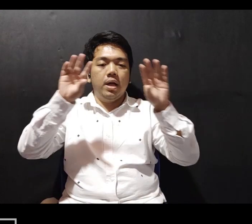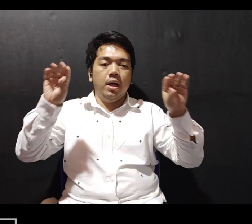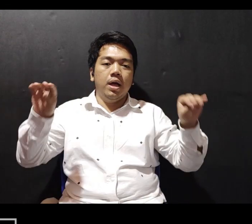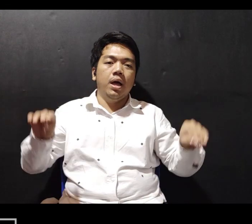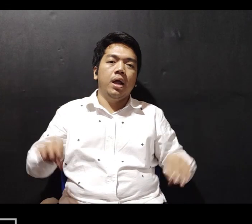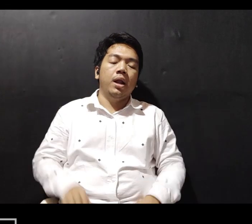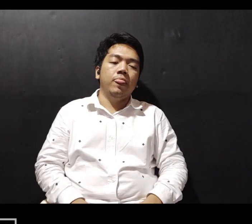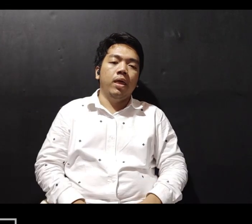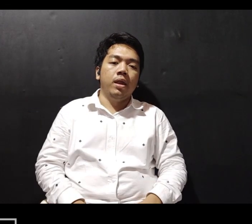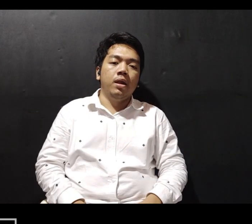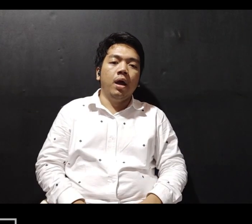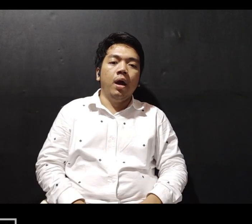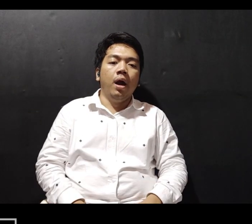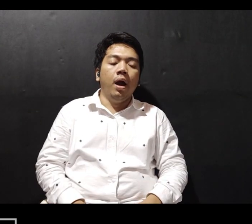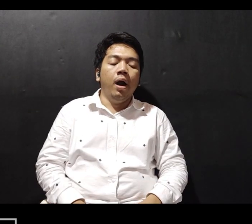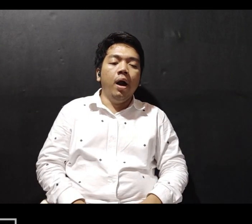Engkau yang